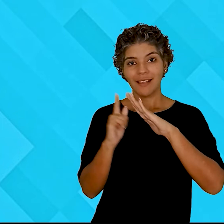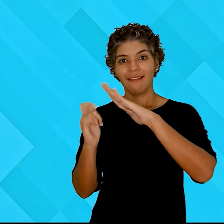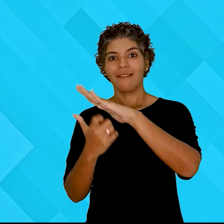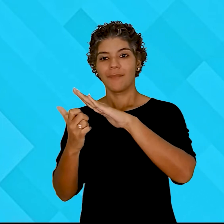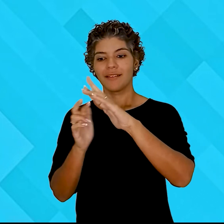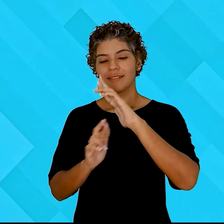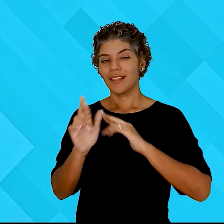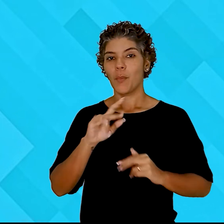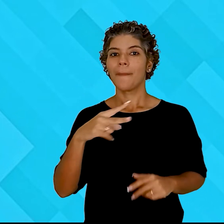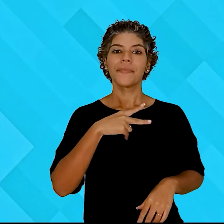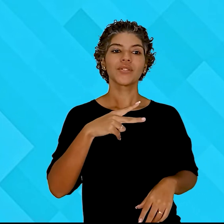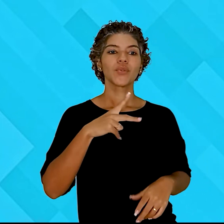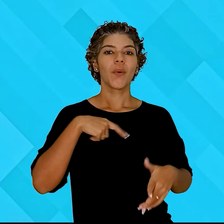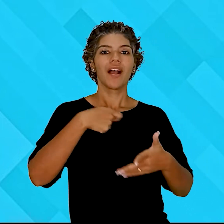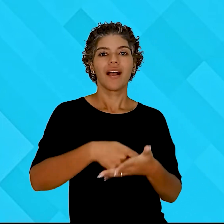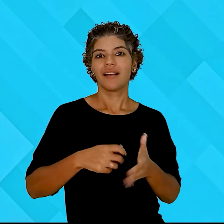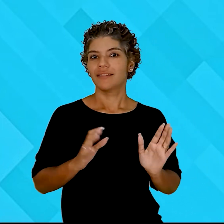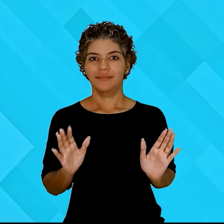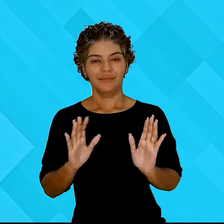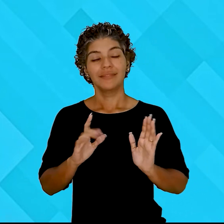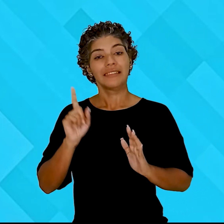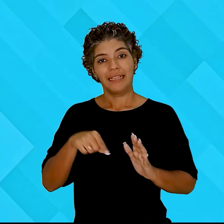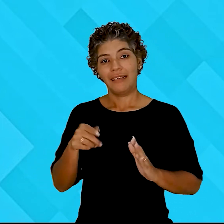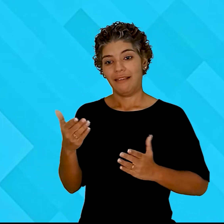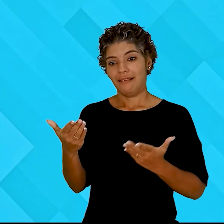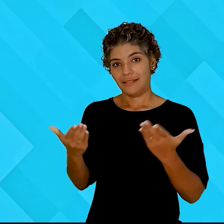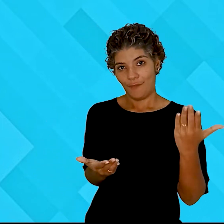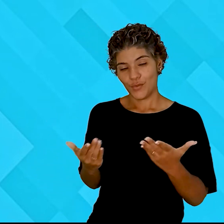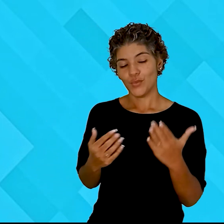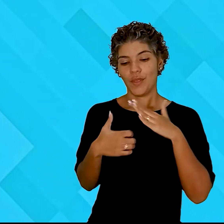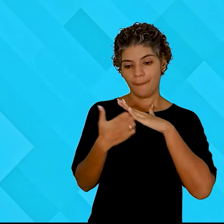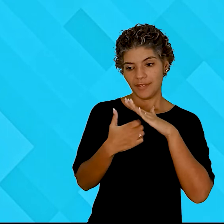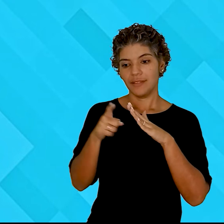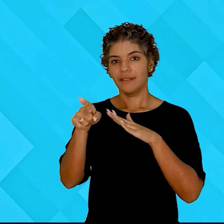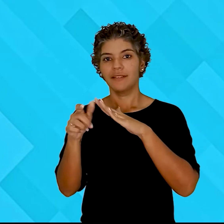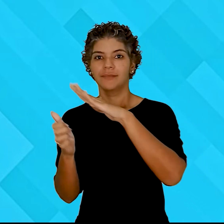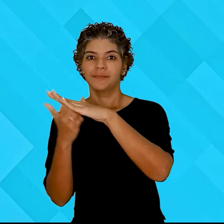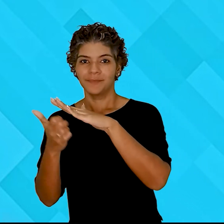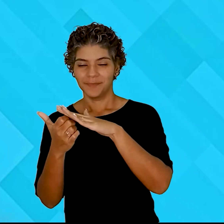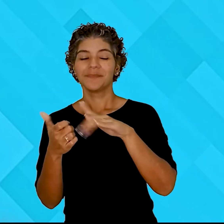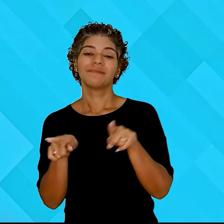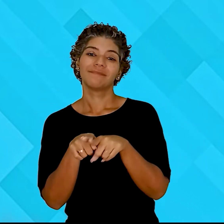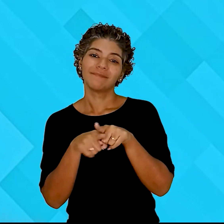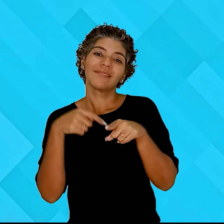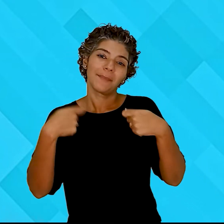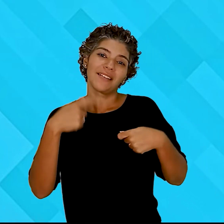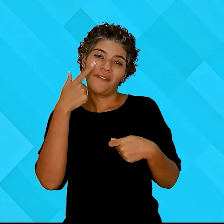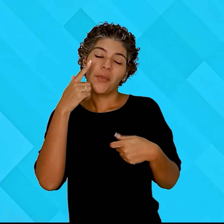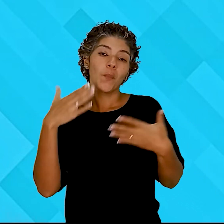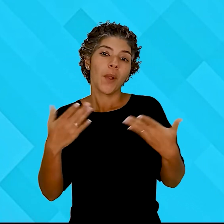mais pessoa física-empresa, que precisam ser consideradas e dimensionadas nos riscos e nas mudanças na vida de uma pessoa que